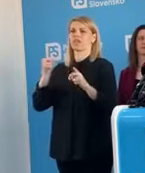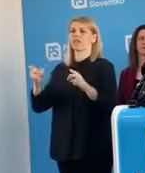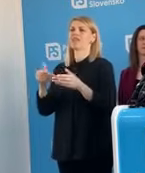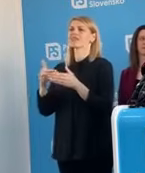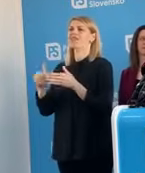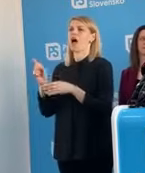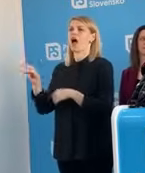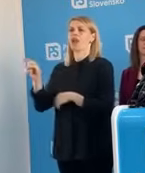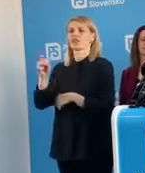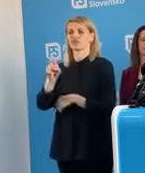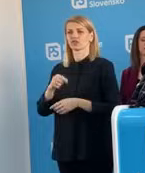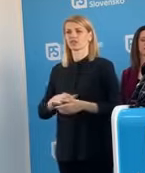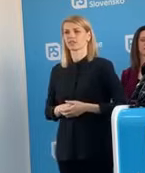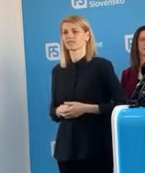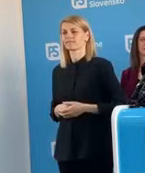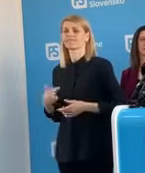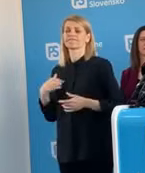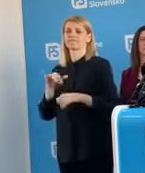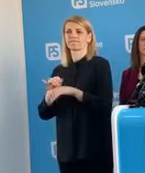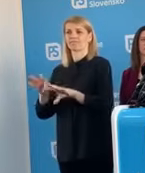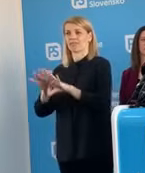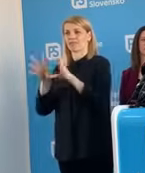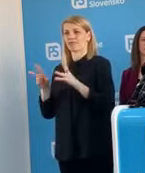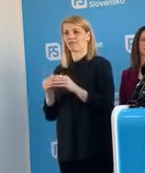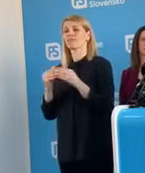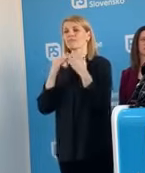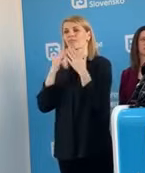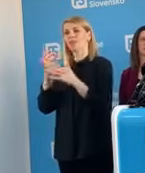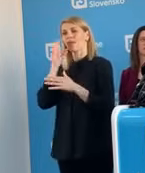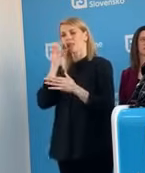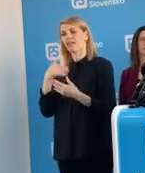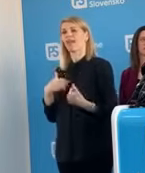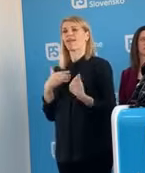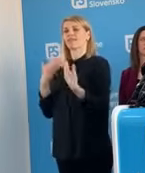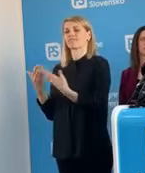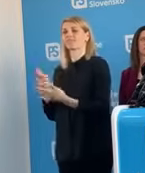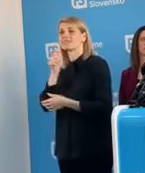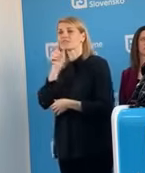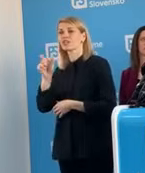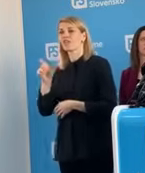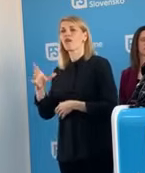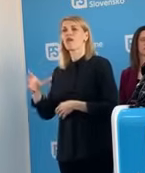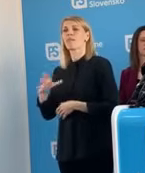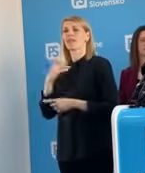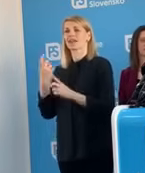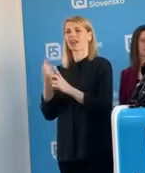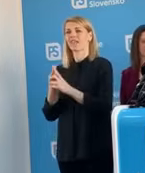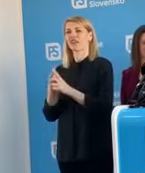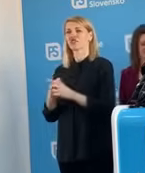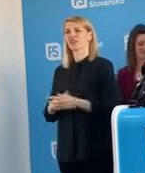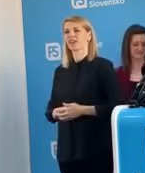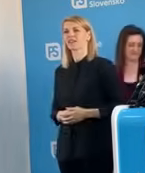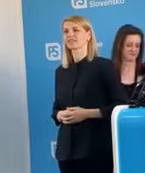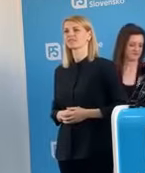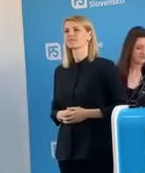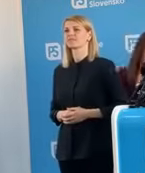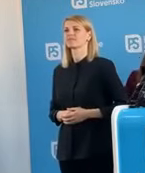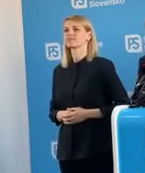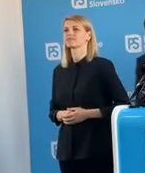koho ďalšieho. Takže toľko z mojej strany. Ďakujem pekne a odovzdávam slovo Ľubici Karvašovi.